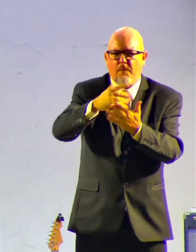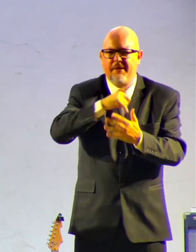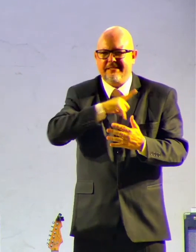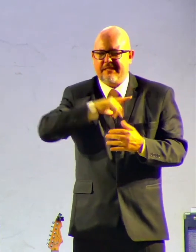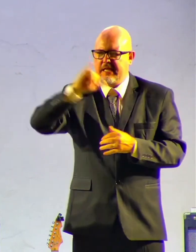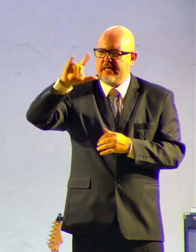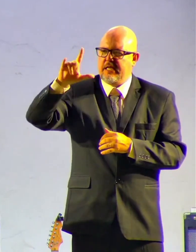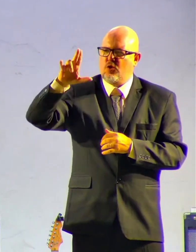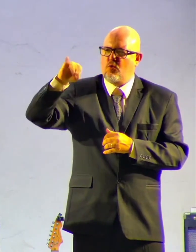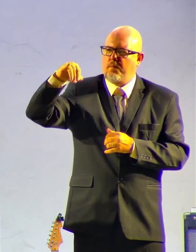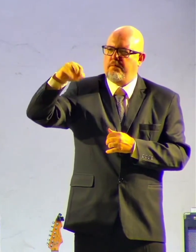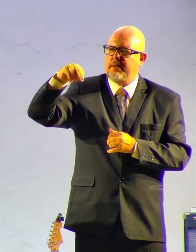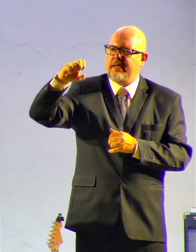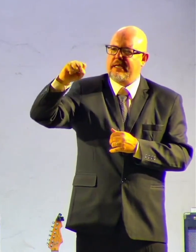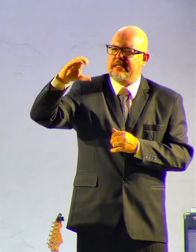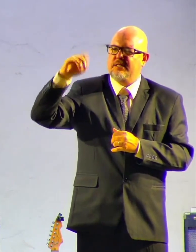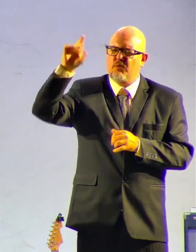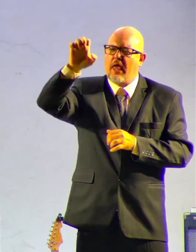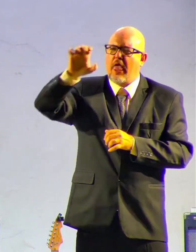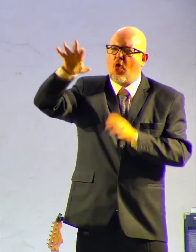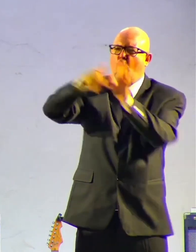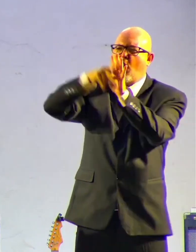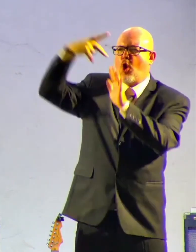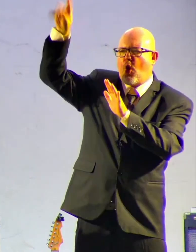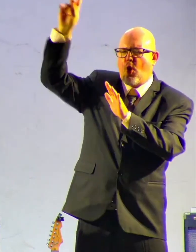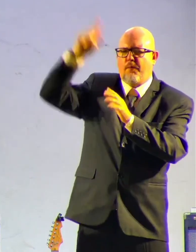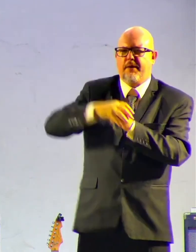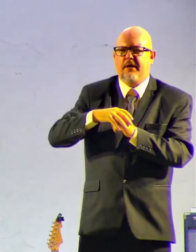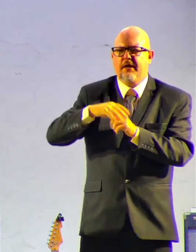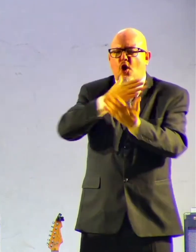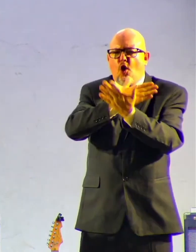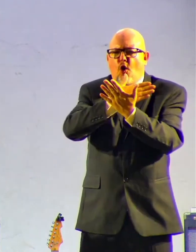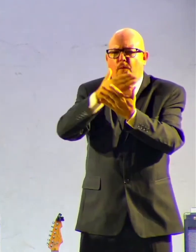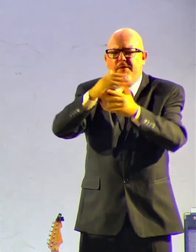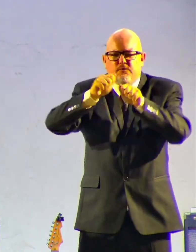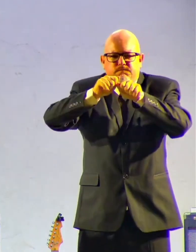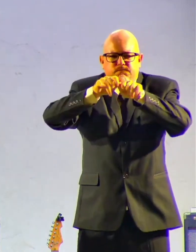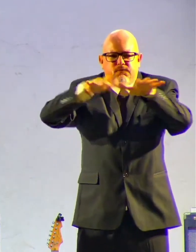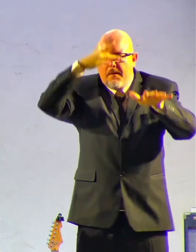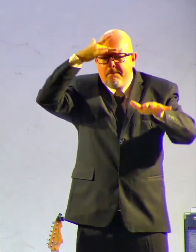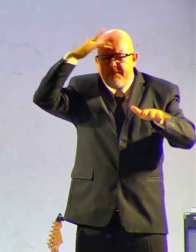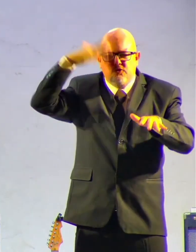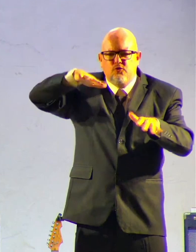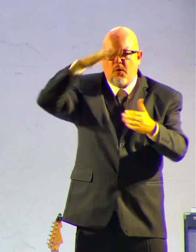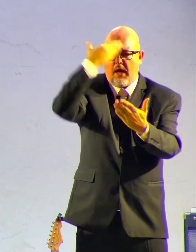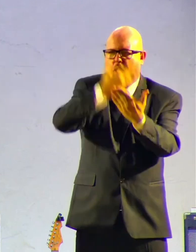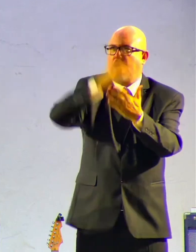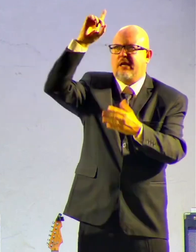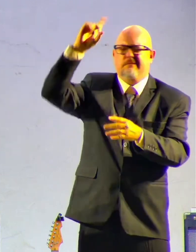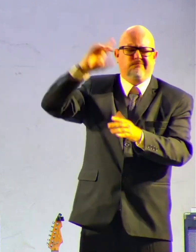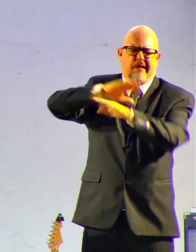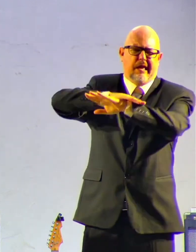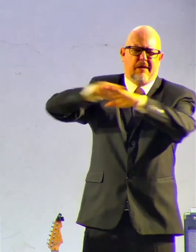do iluminismo europeu, uma onda de ateísmo varreu a Europa.